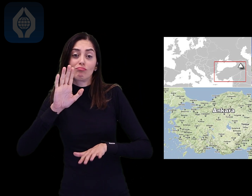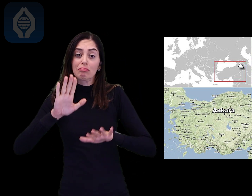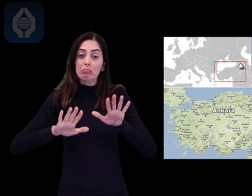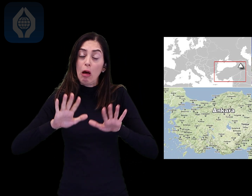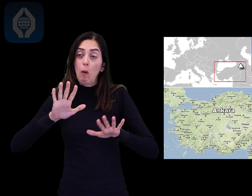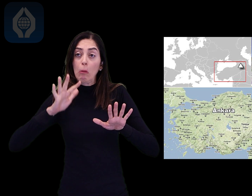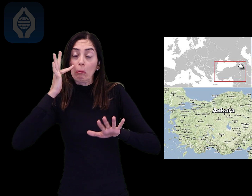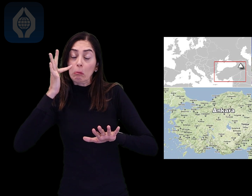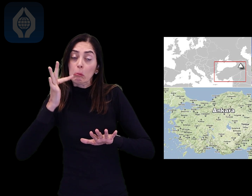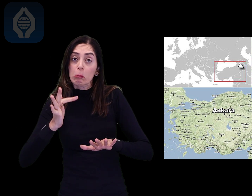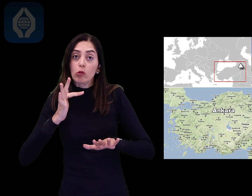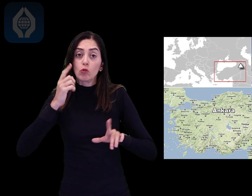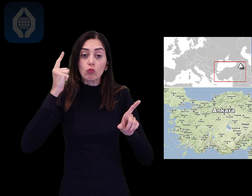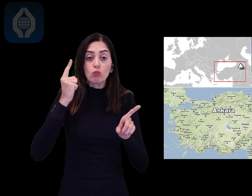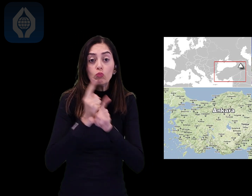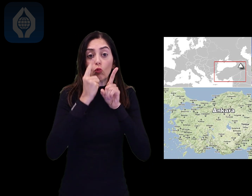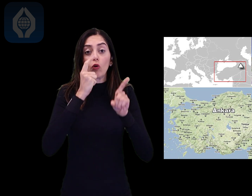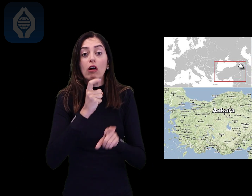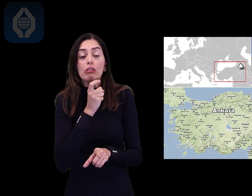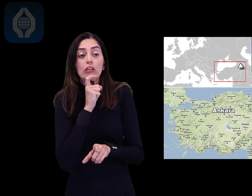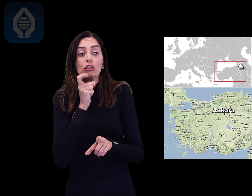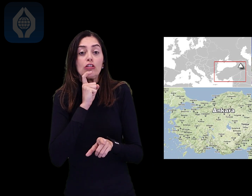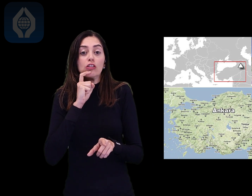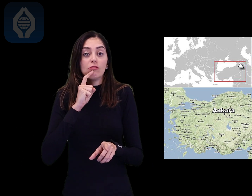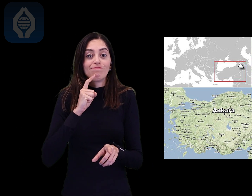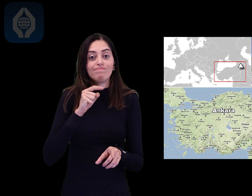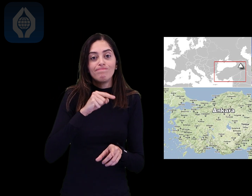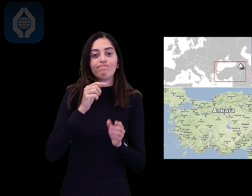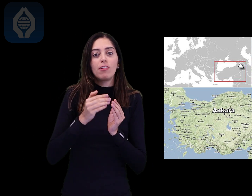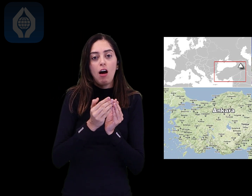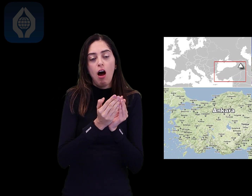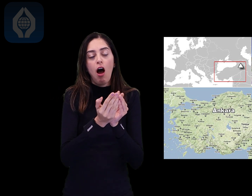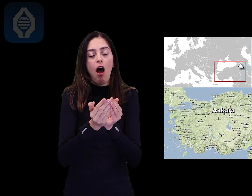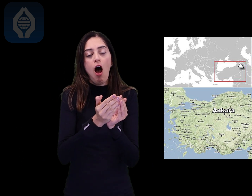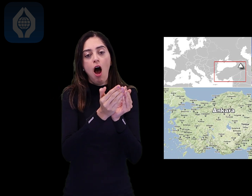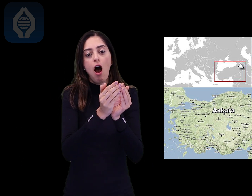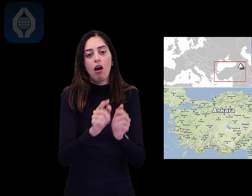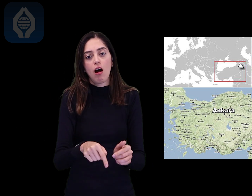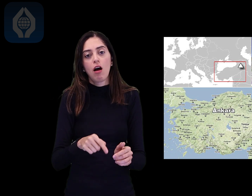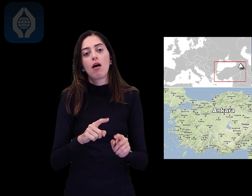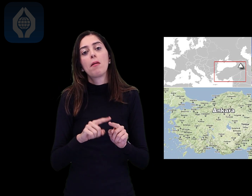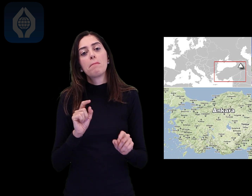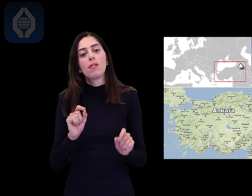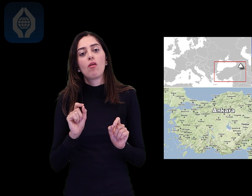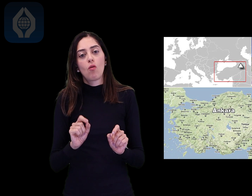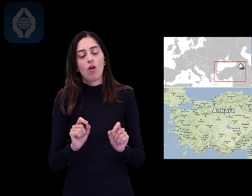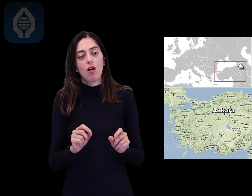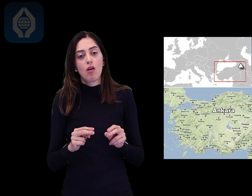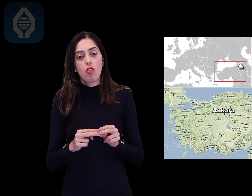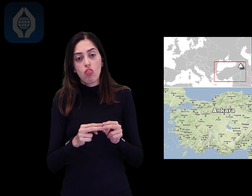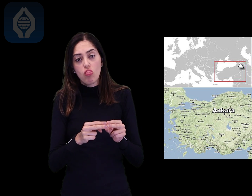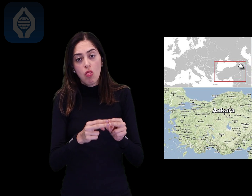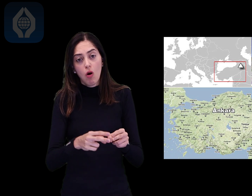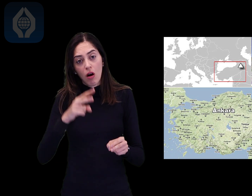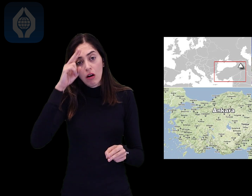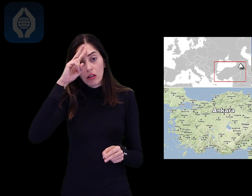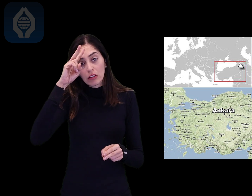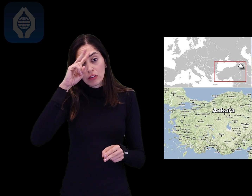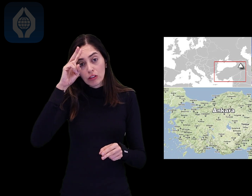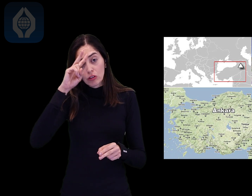mais importante a ser lembrada é que, independentemente da arca ser encontrada ou não, a história da Noé, da arca e do dilúvio